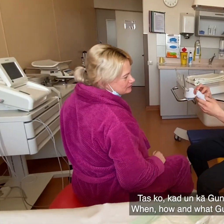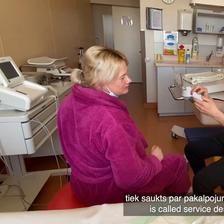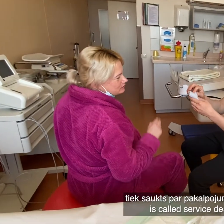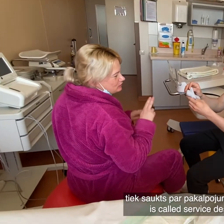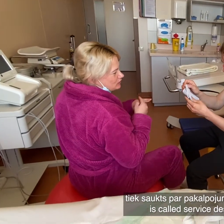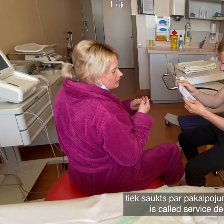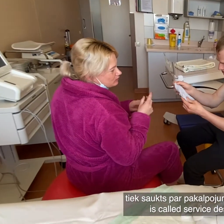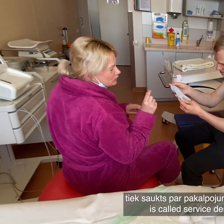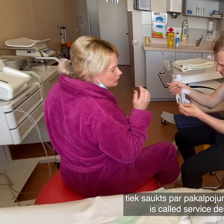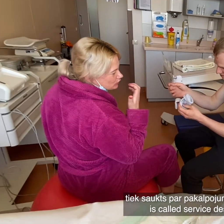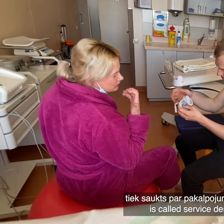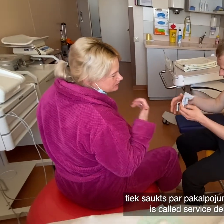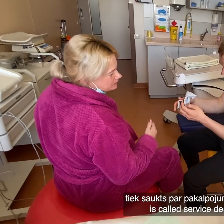tiek saukts par pakalpojumu dizainu.